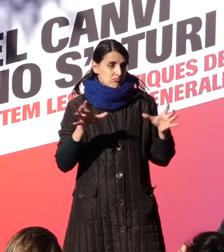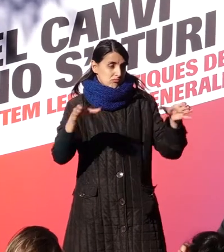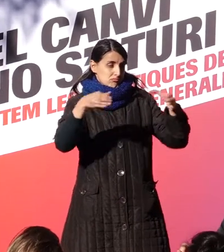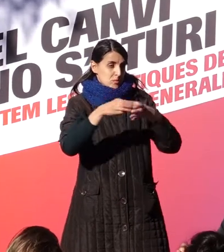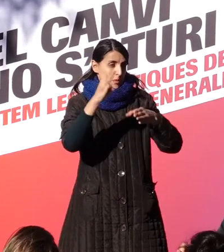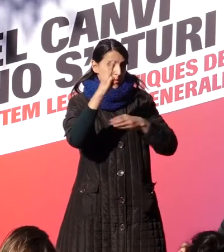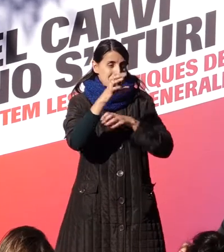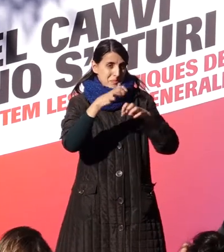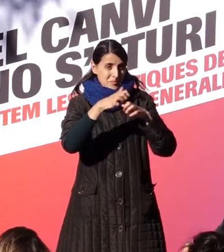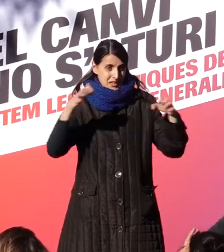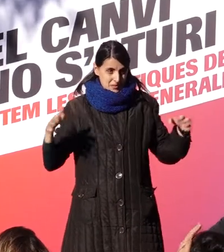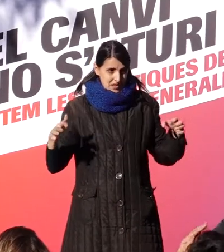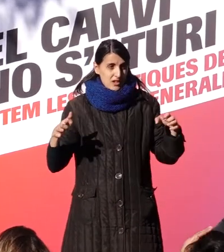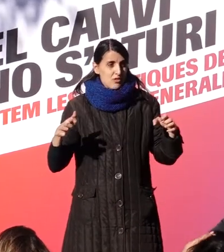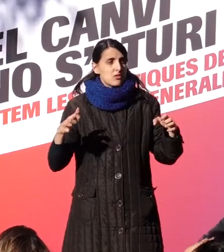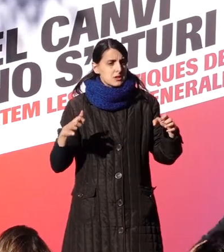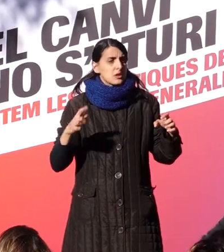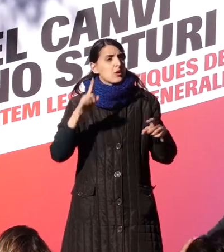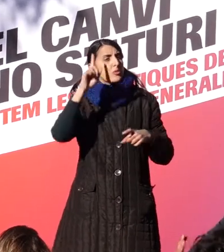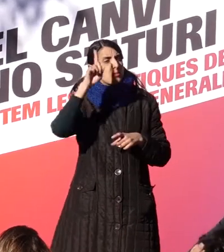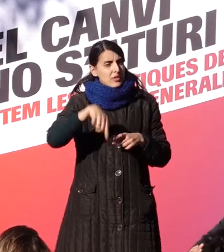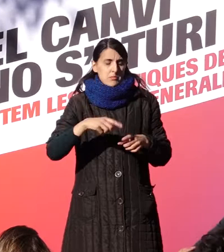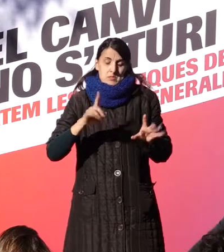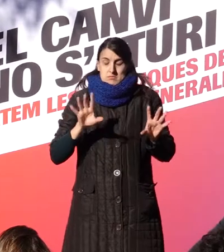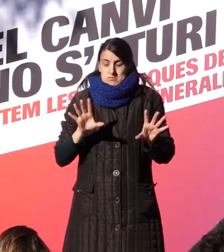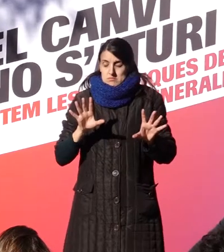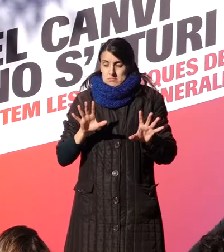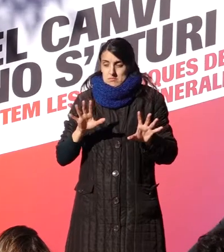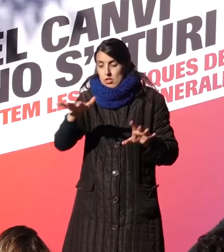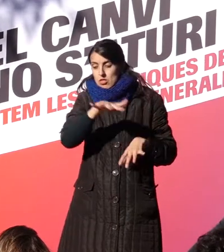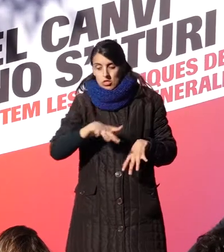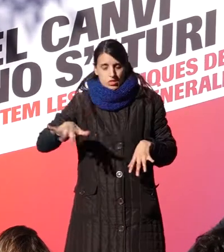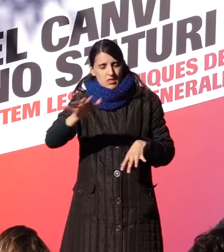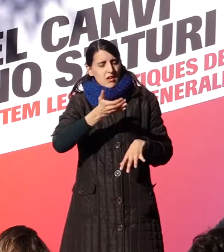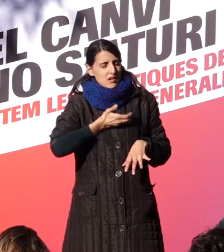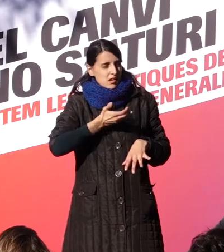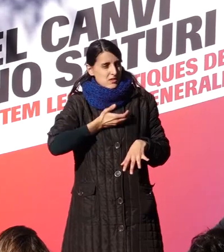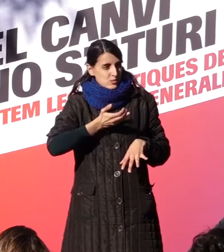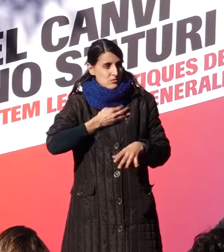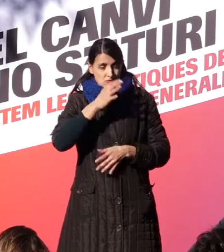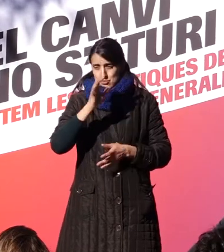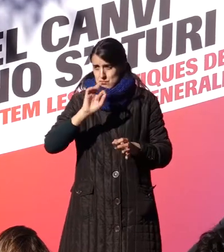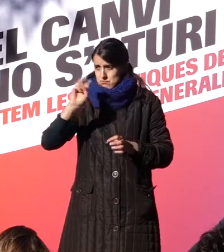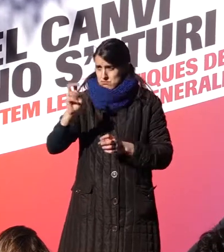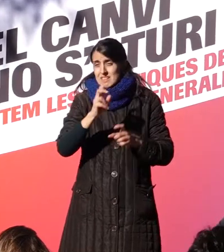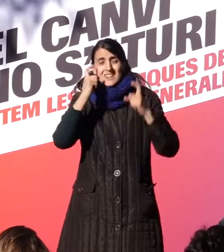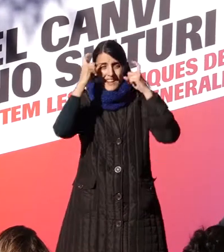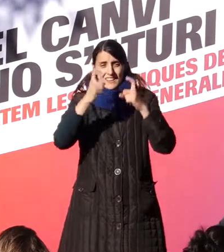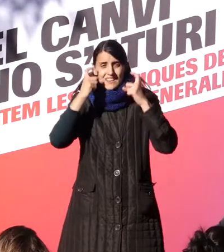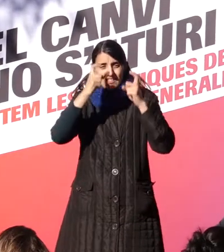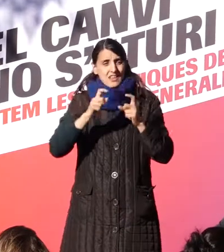sino que también se puede trabajar desde los gobiernos fundamentalmente los gobiernos locales en este momento que ya tenemos para intentar contrarrestar y hacer